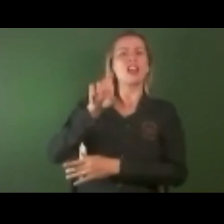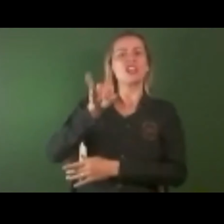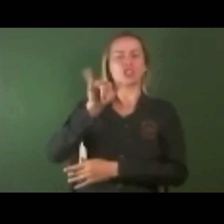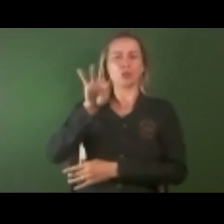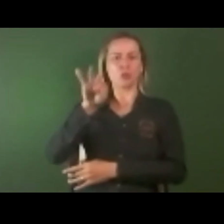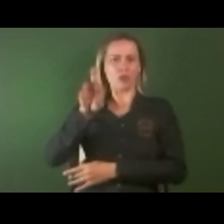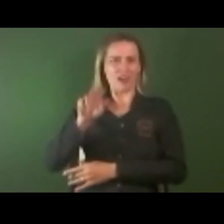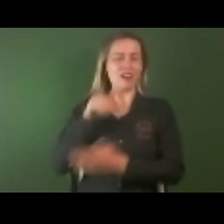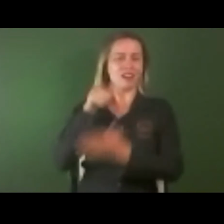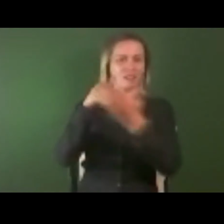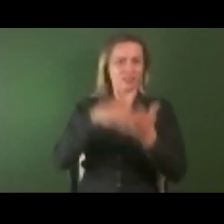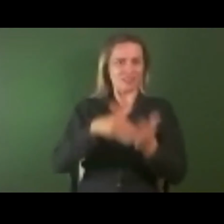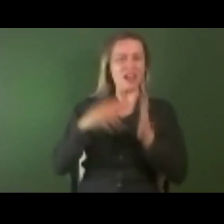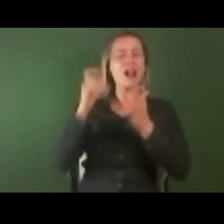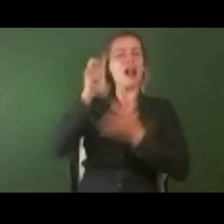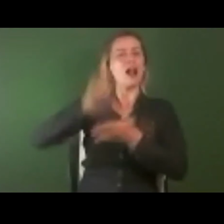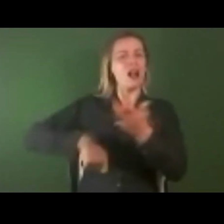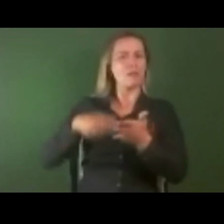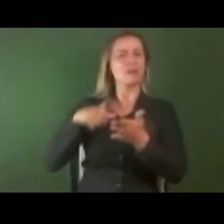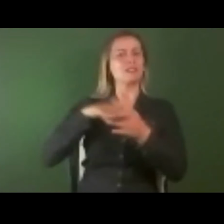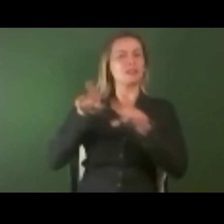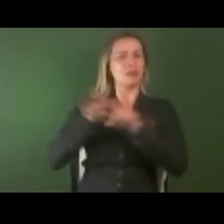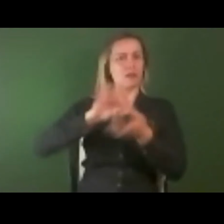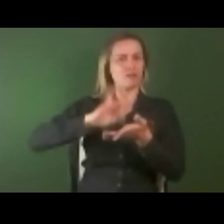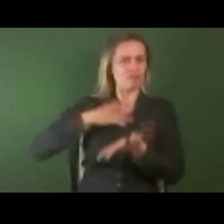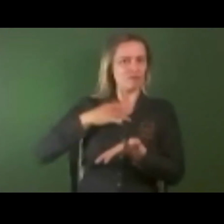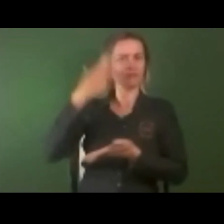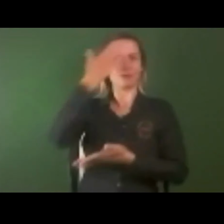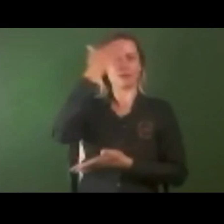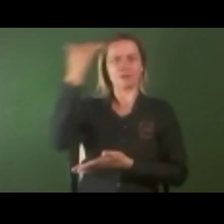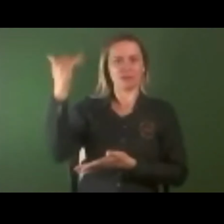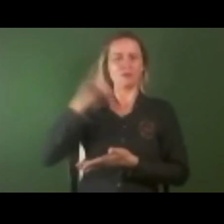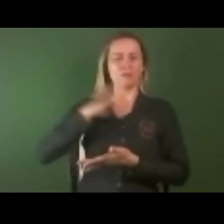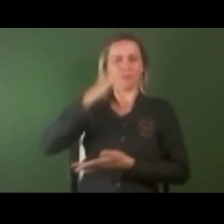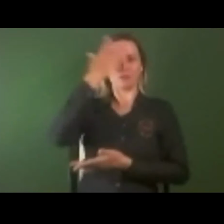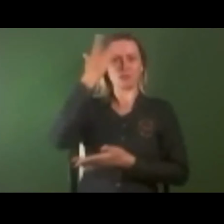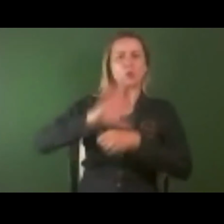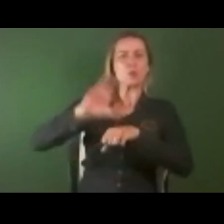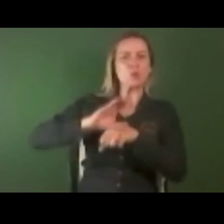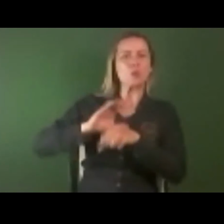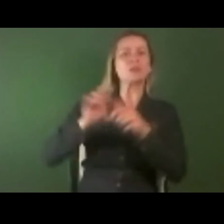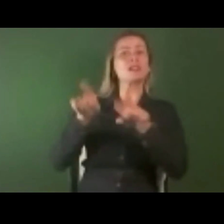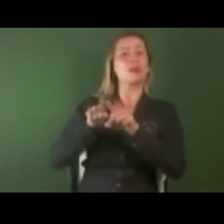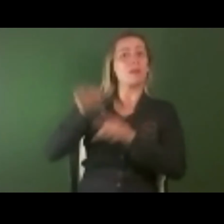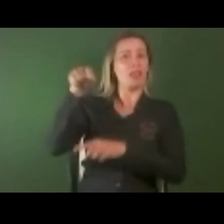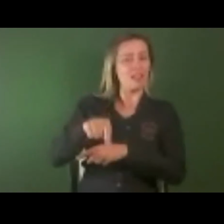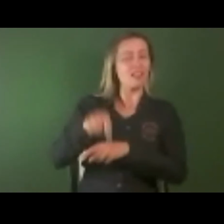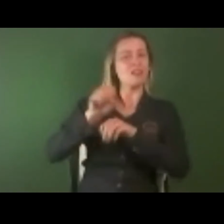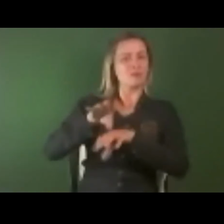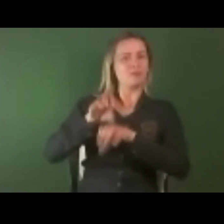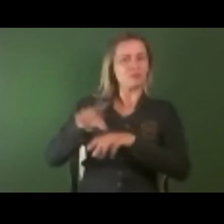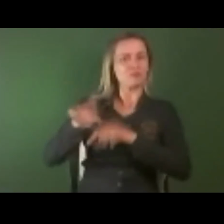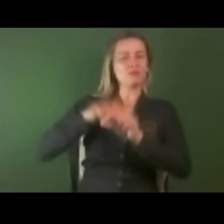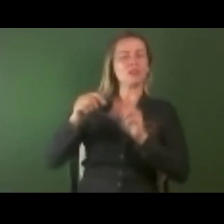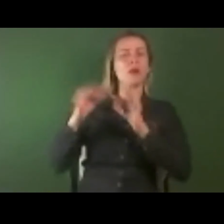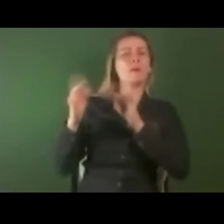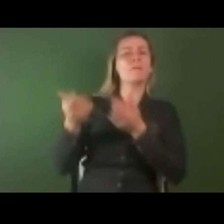limitadas, assinadas e numeradas pelos artistas. Ministra o curso Fotografia Autoral no MAN, parceiro do NEFA